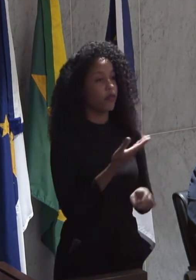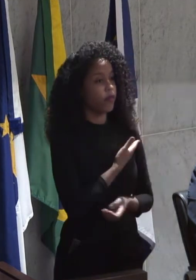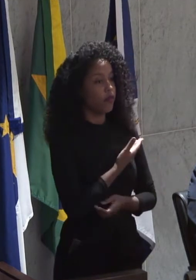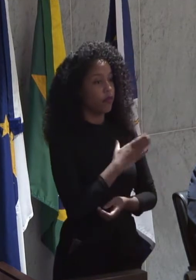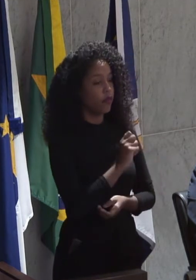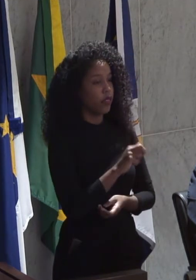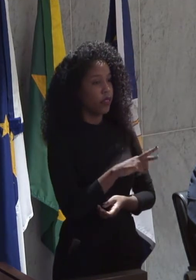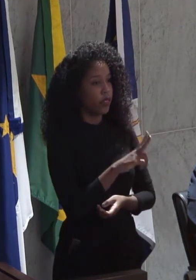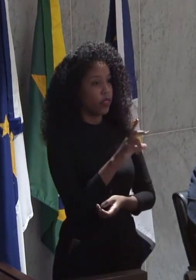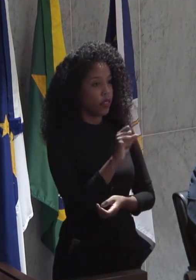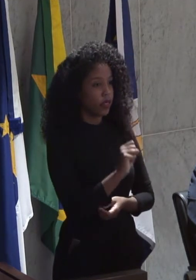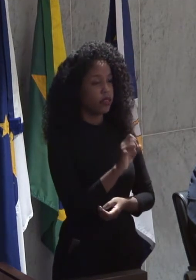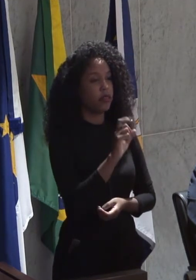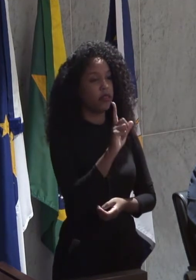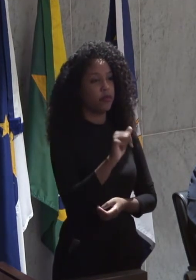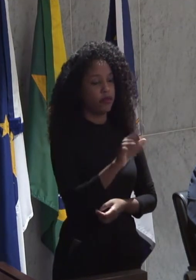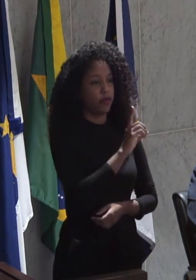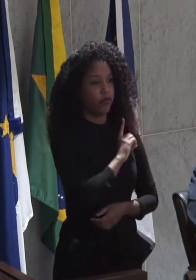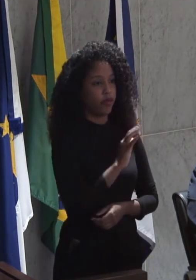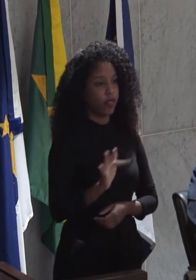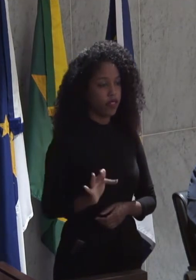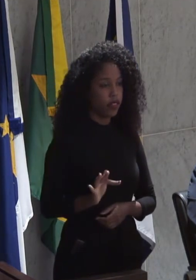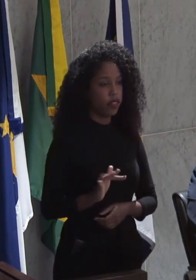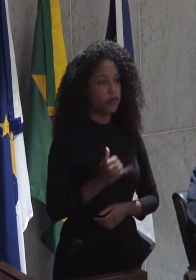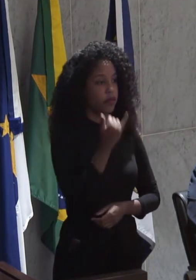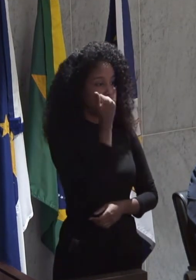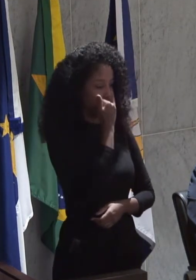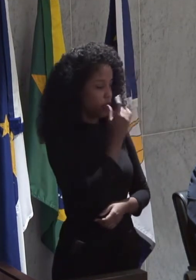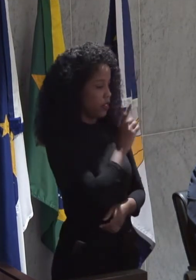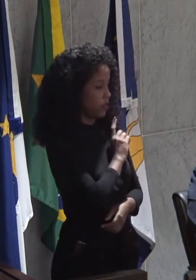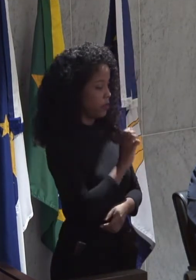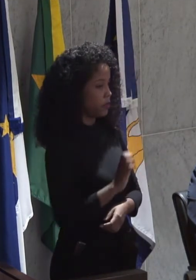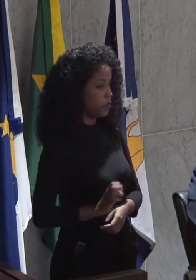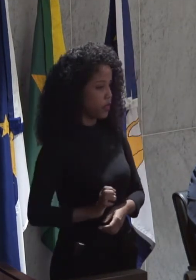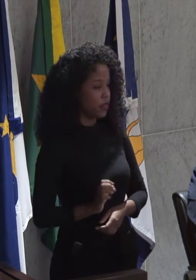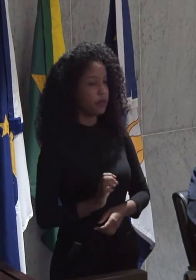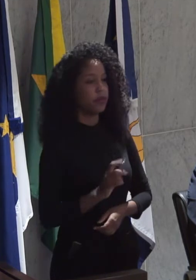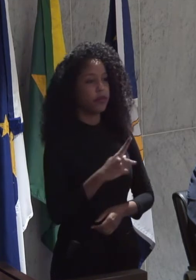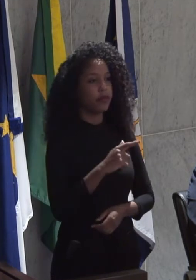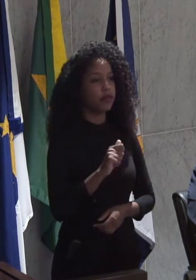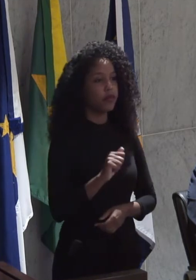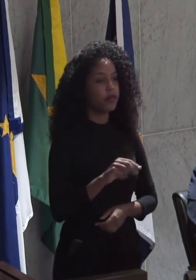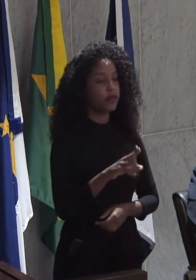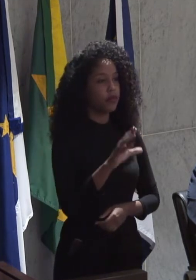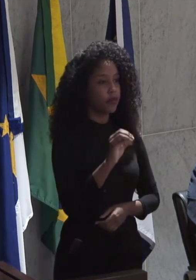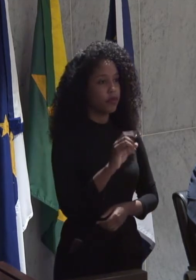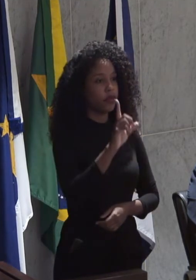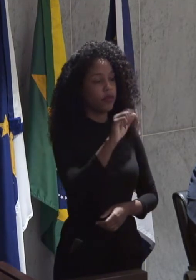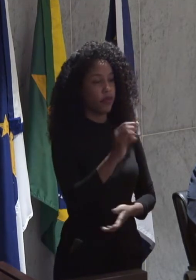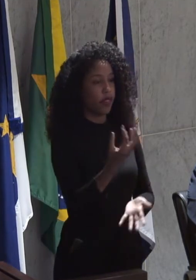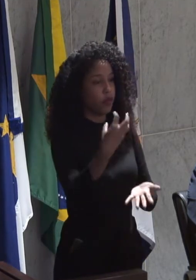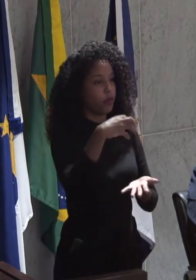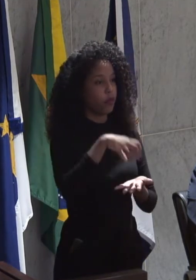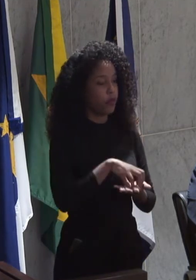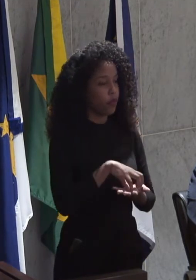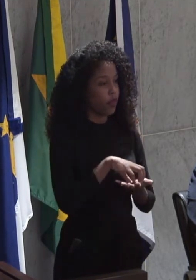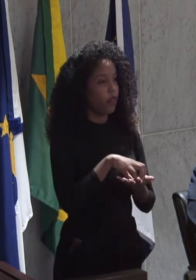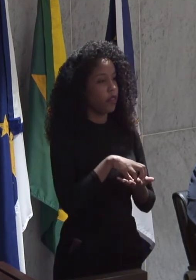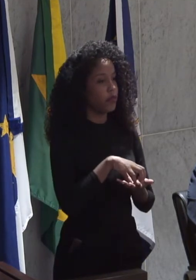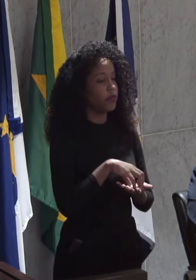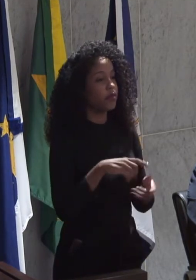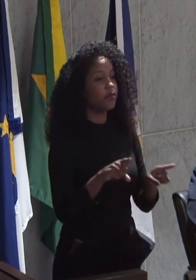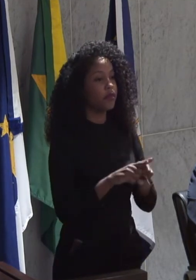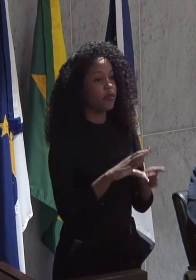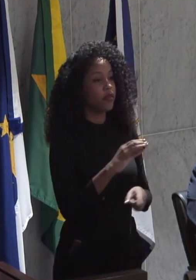Vera, deputado federal, Isaltino Nascimento, deputado estadual, Paulinho, da nossa Central Única,